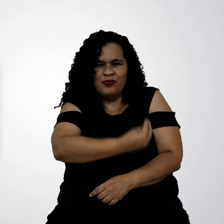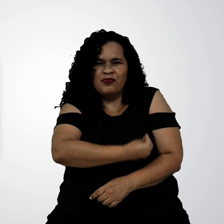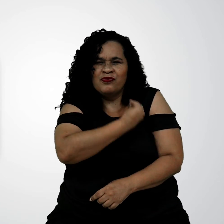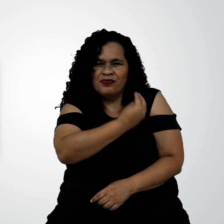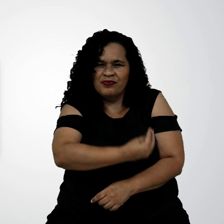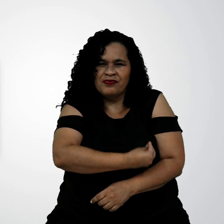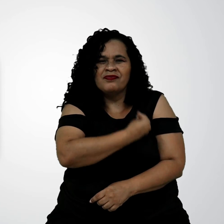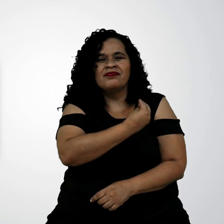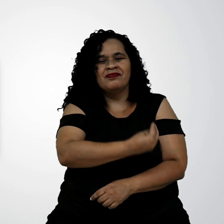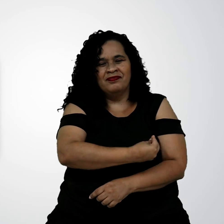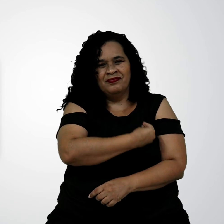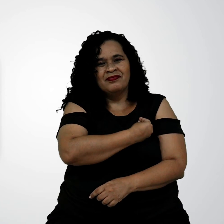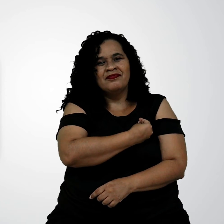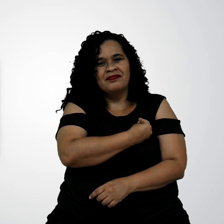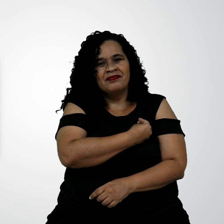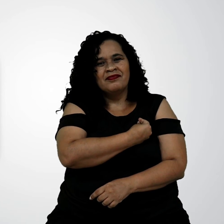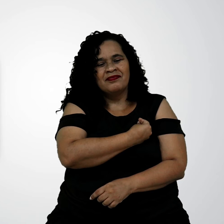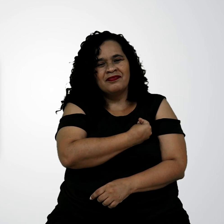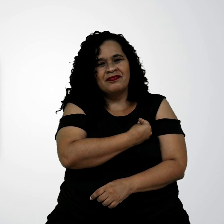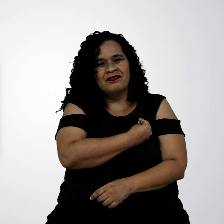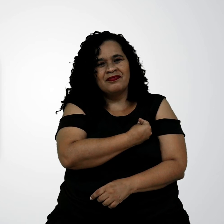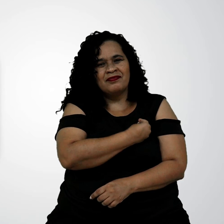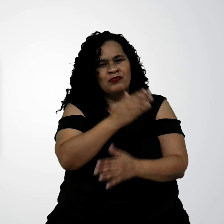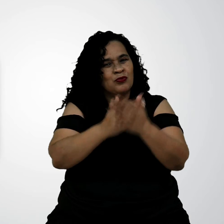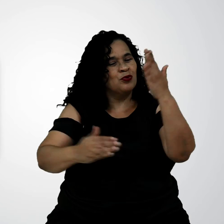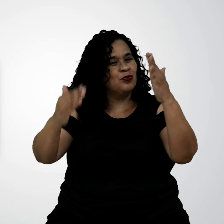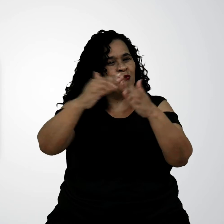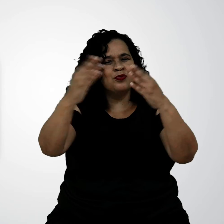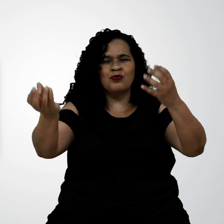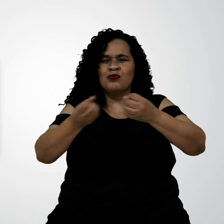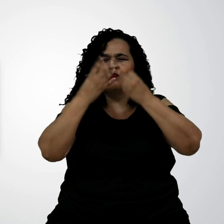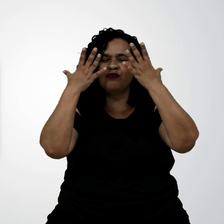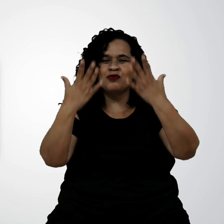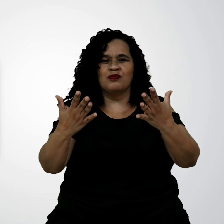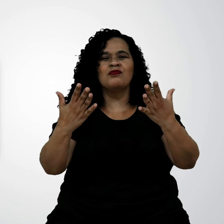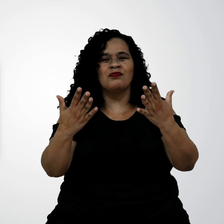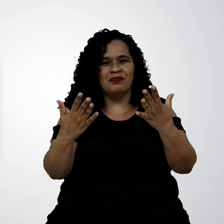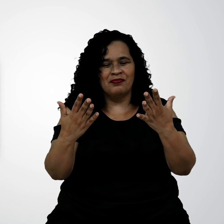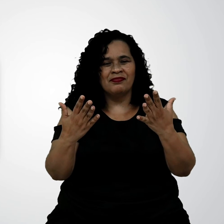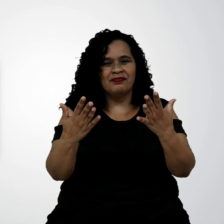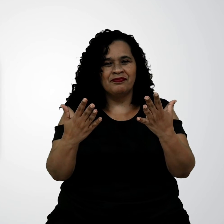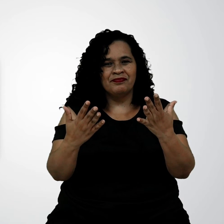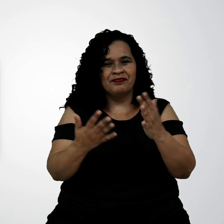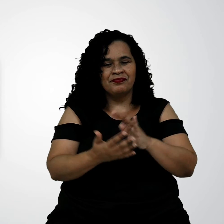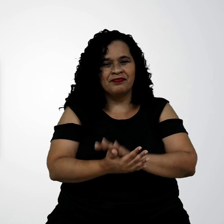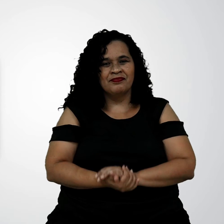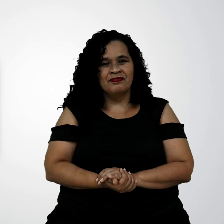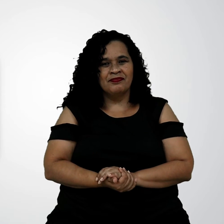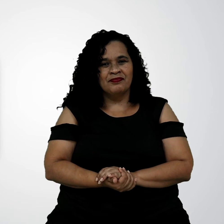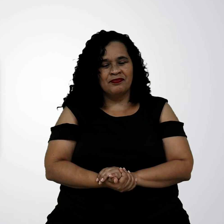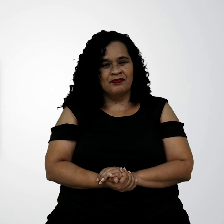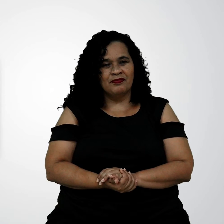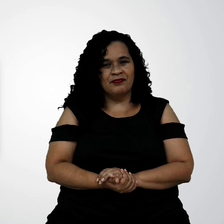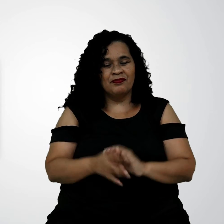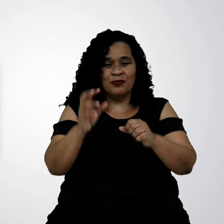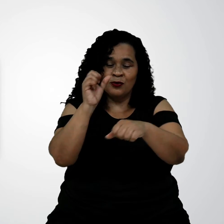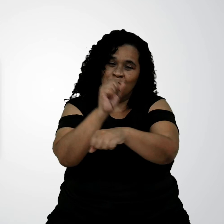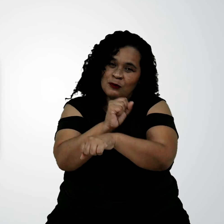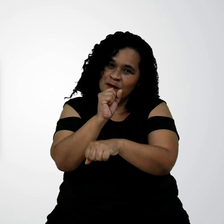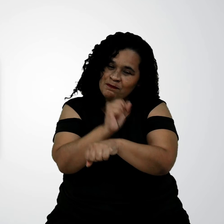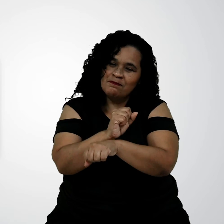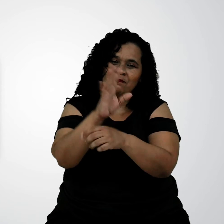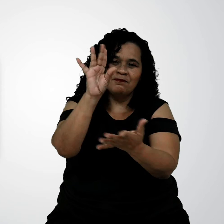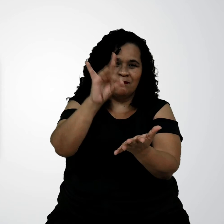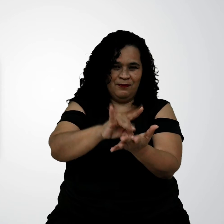árvores, traz tudo de bom ao seu redor. Espero que essa palavra